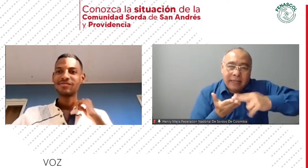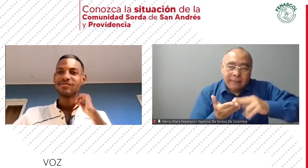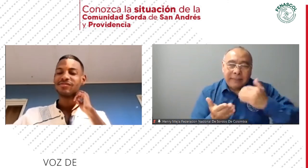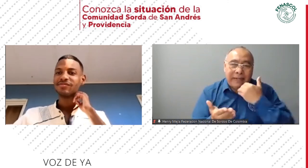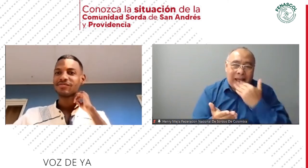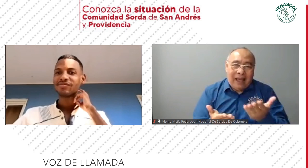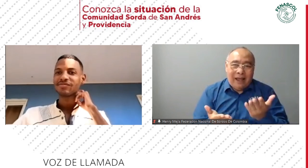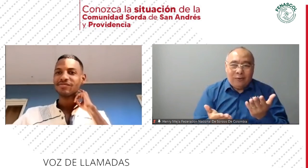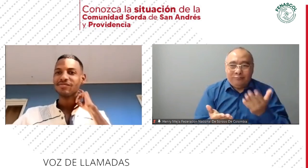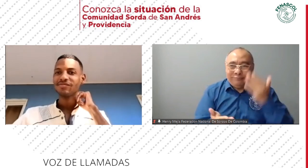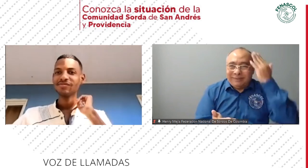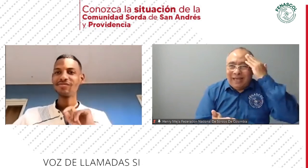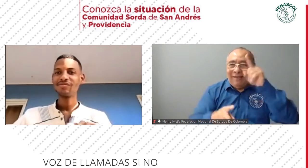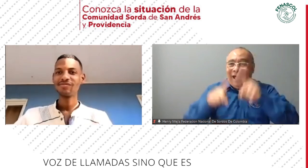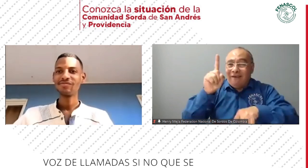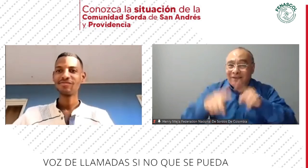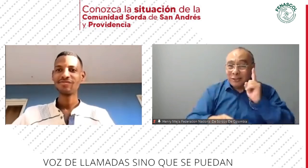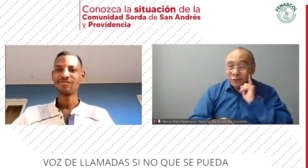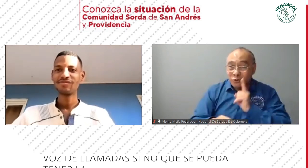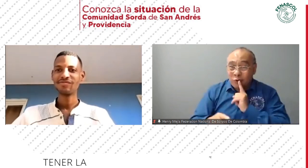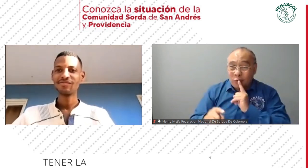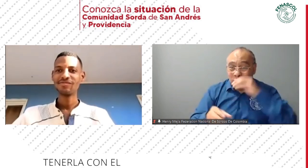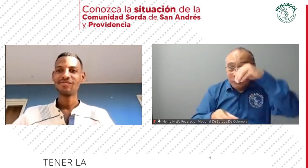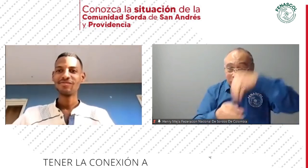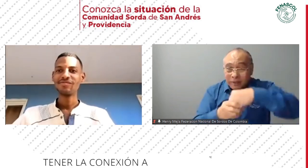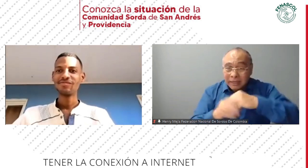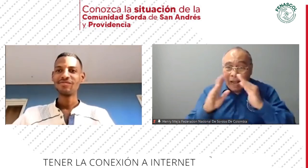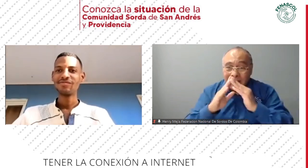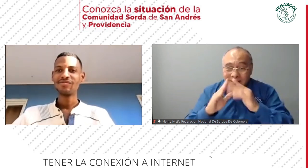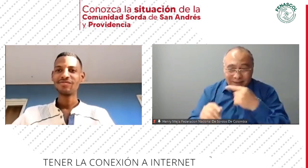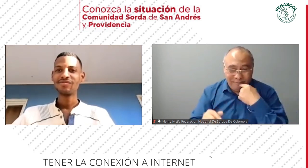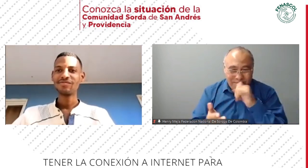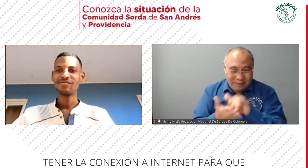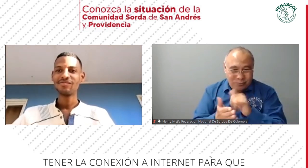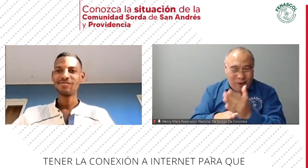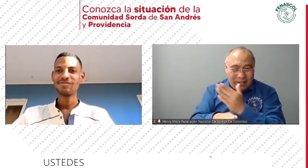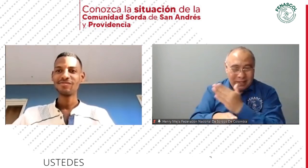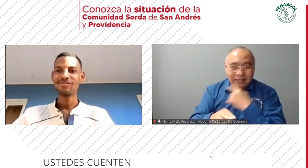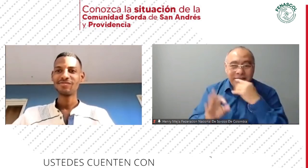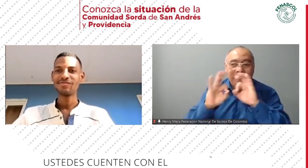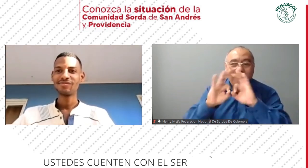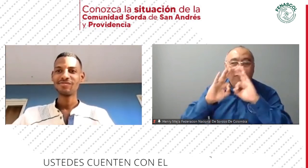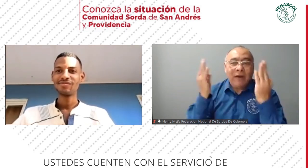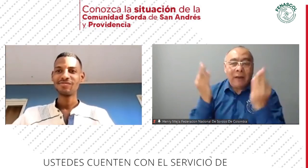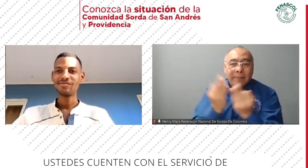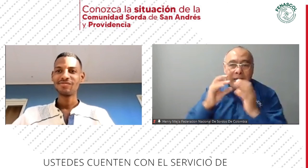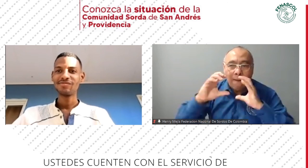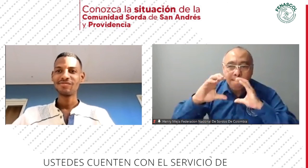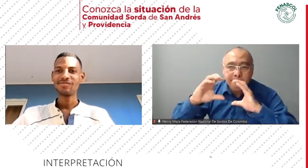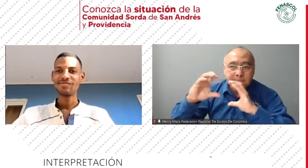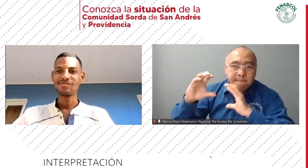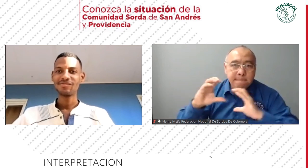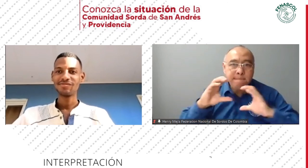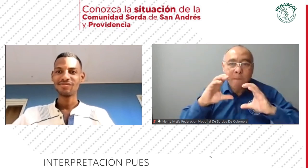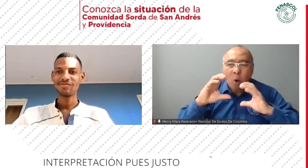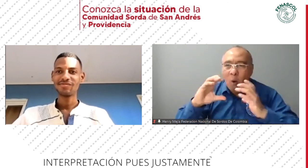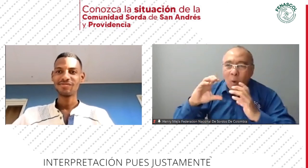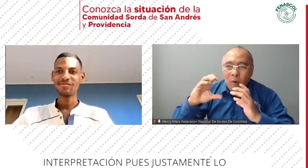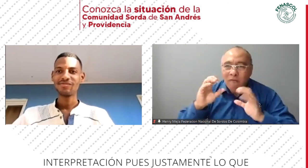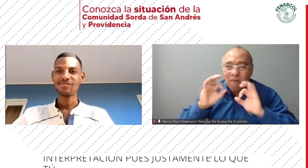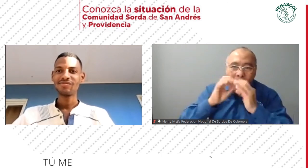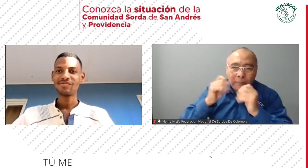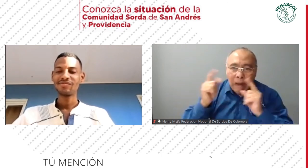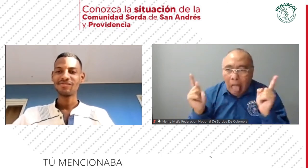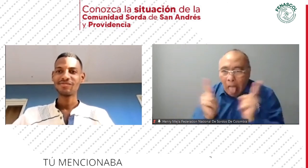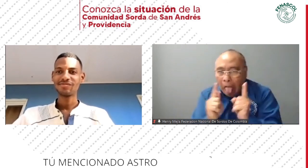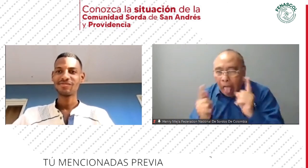de llamadas sino que se pueda tener la conexión a internet para que ustedes cuenten con el servicio de interpretación pues justamente lo